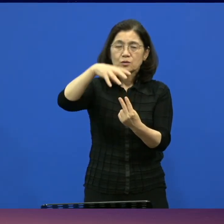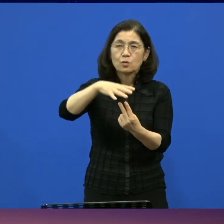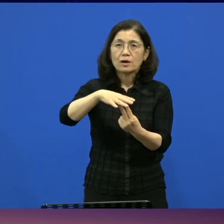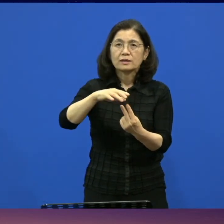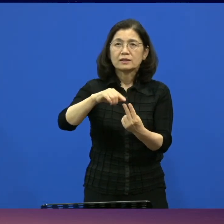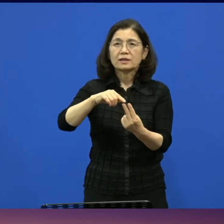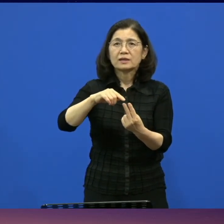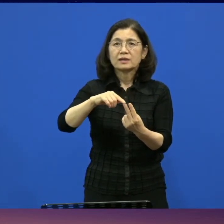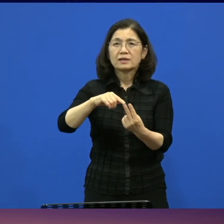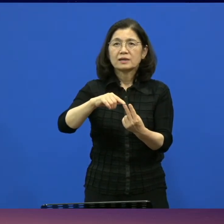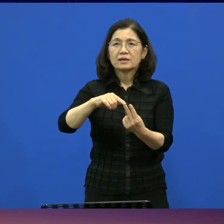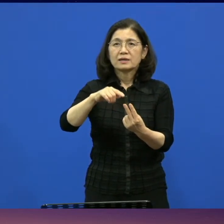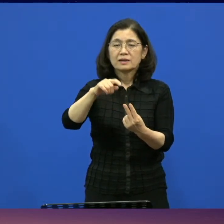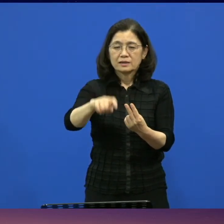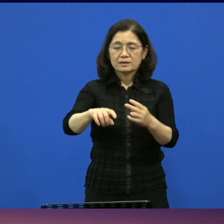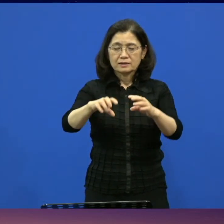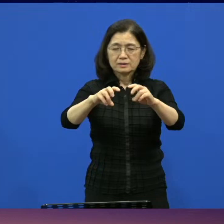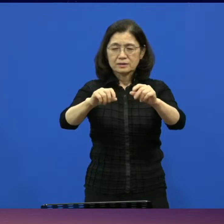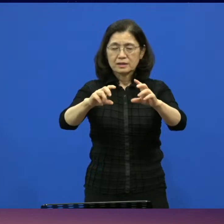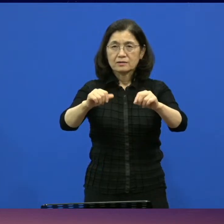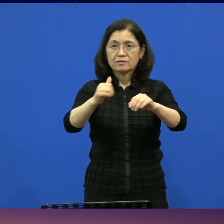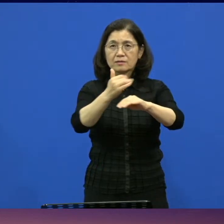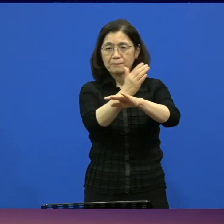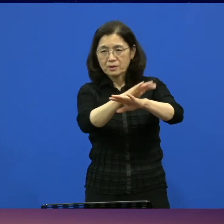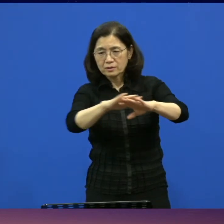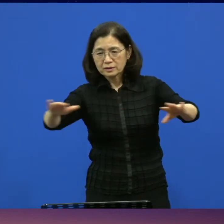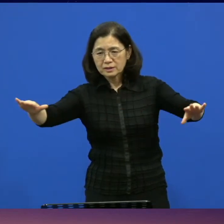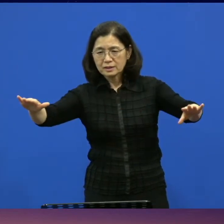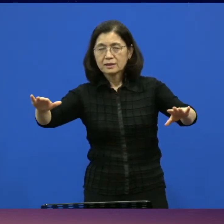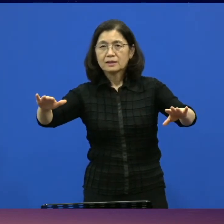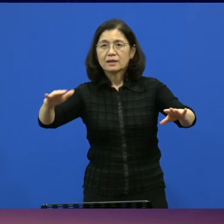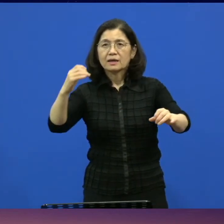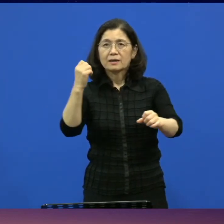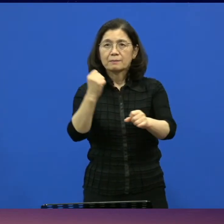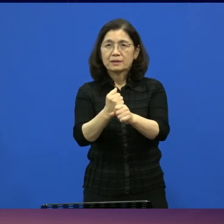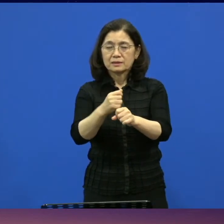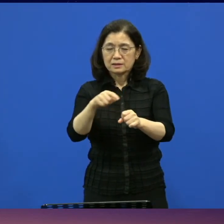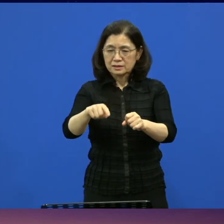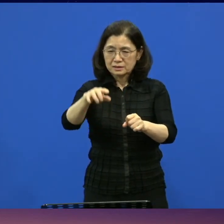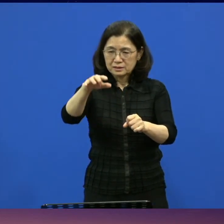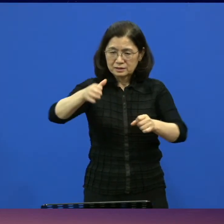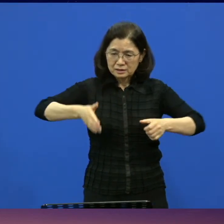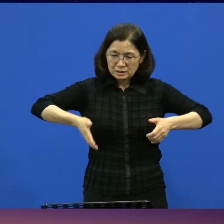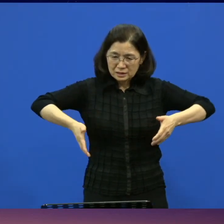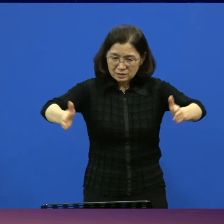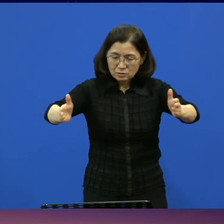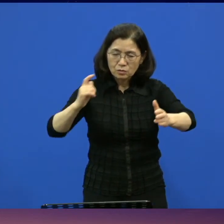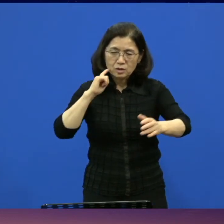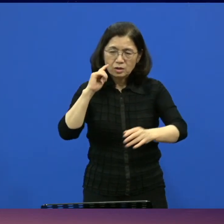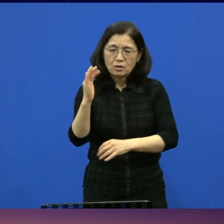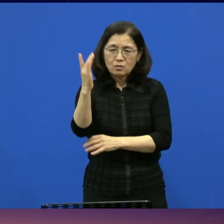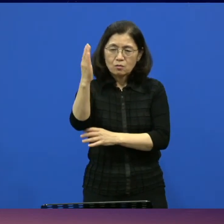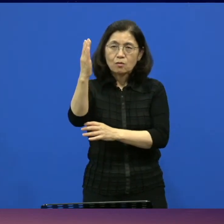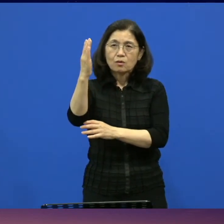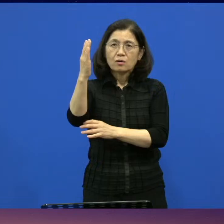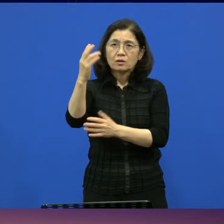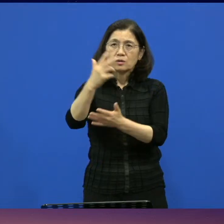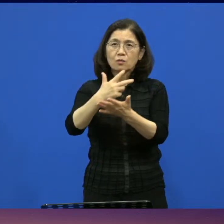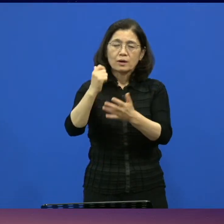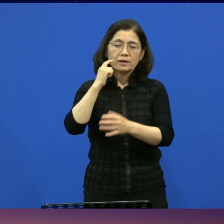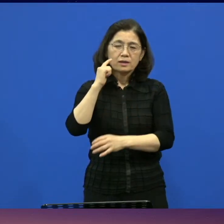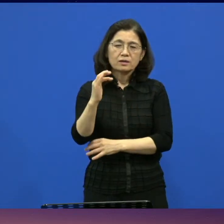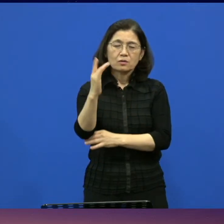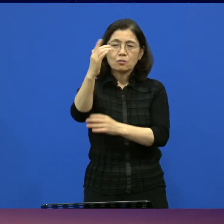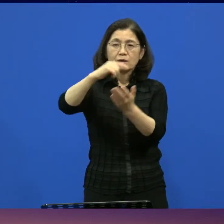평탄하게 했는데 그 평탄한 그 길로 마침내 여호와의 영광이 나타나고 모든 육체가 그